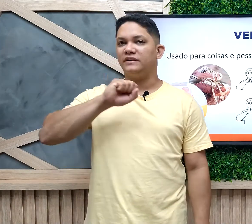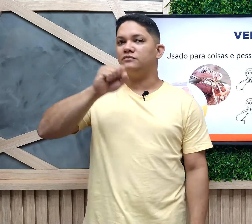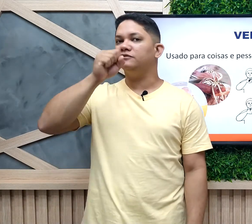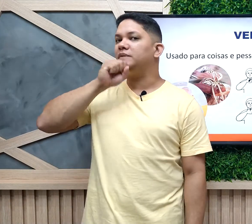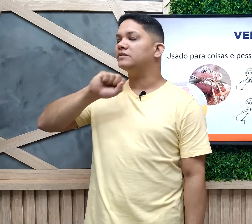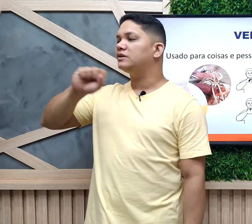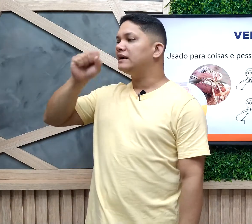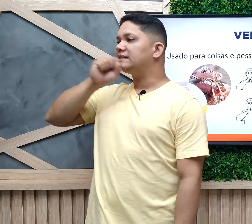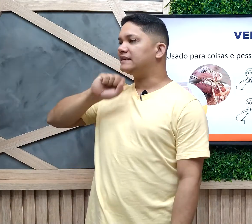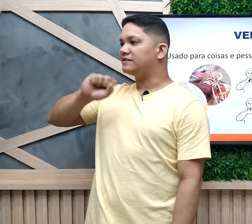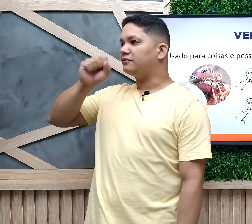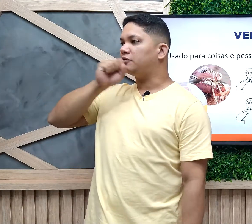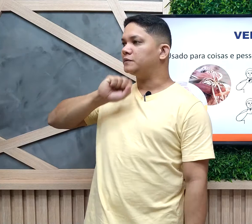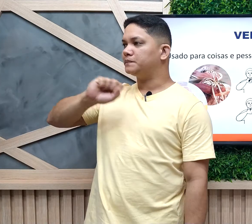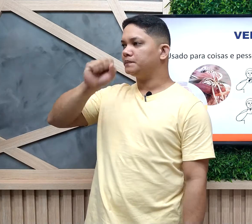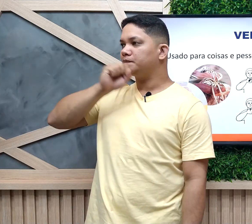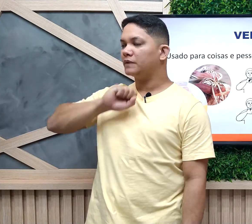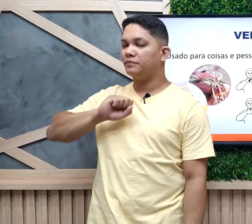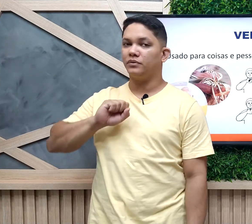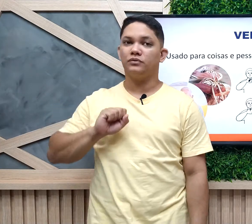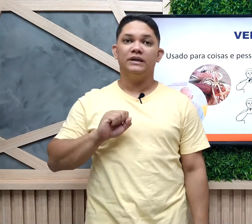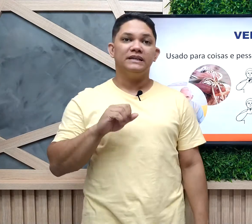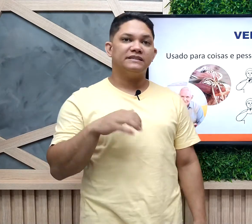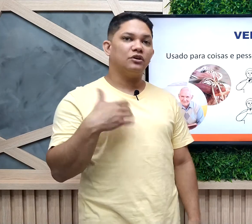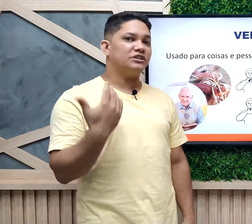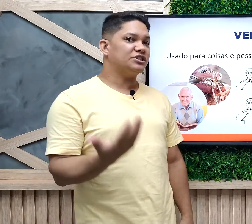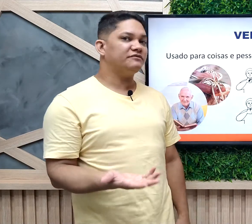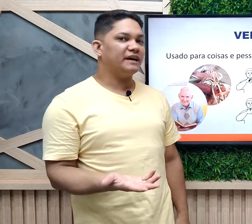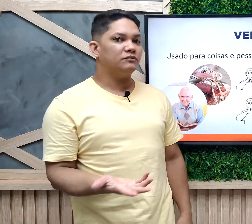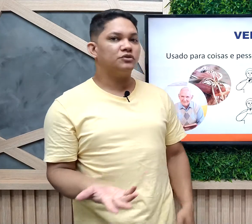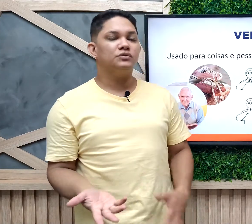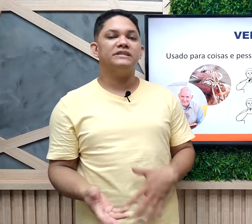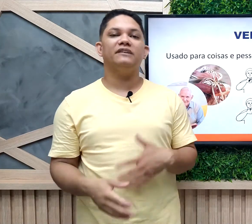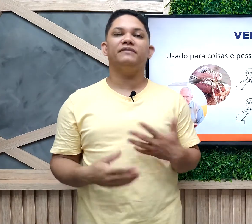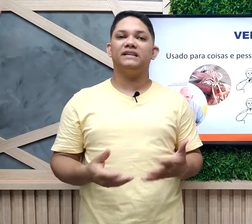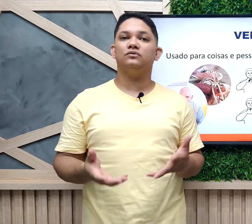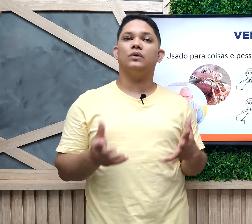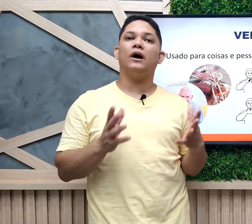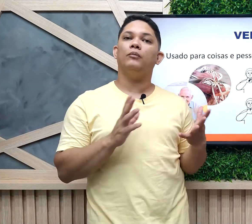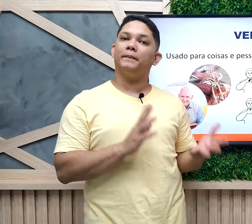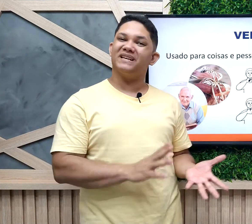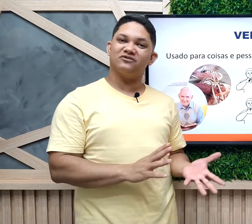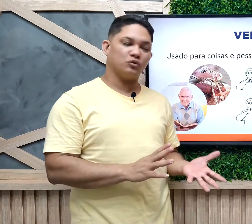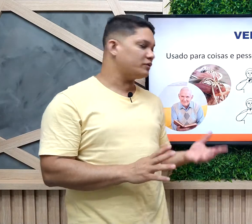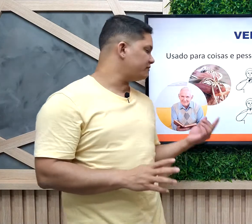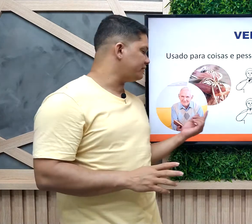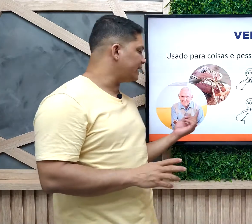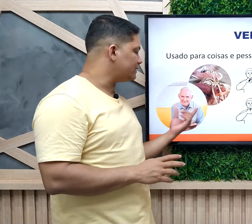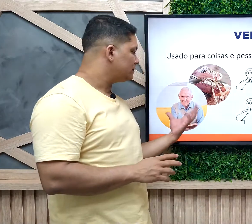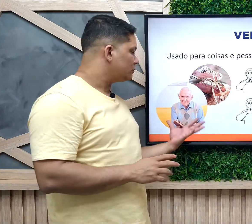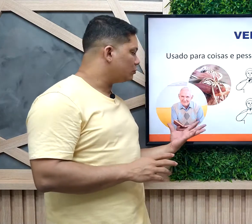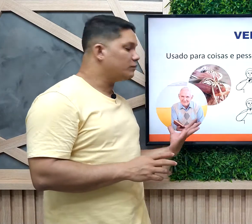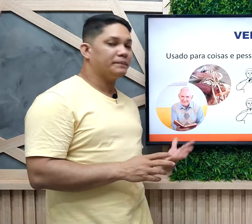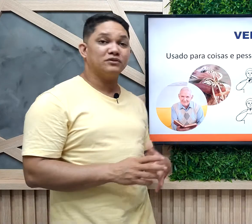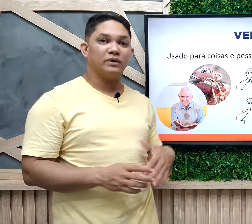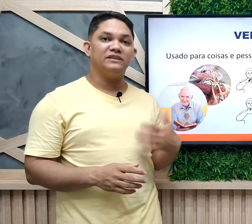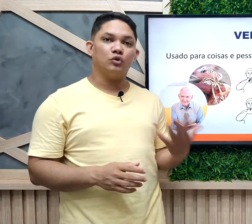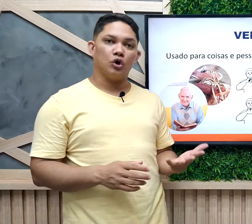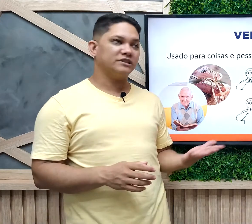o movimento dessa forma. Pronto. Se nós estivermos nos referindo a uma pessoa velha ou uma pessoa idosa, que